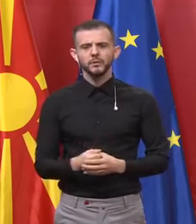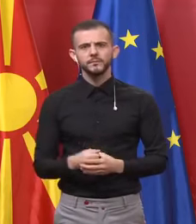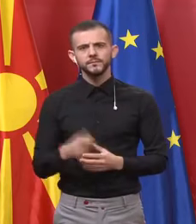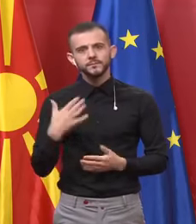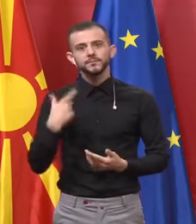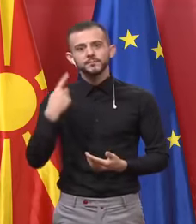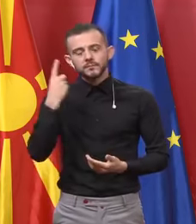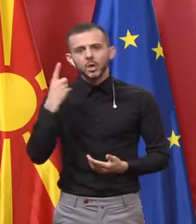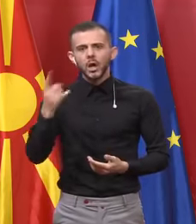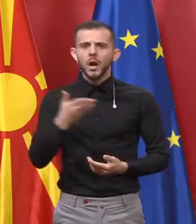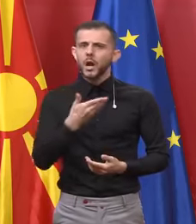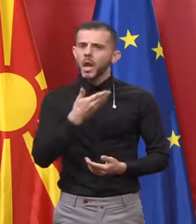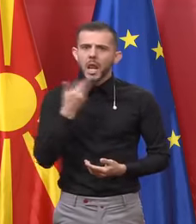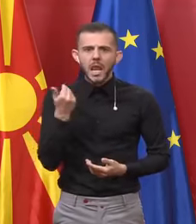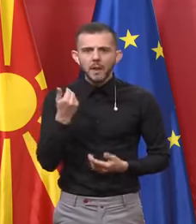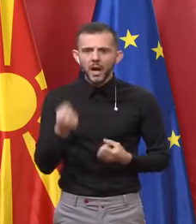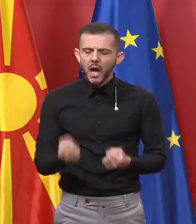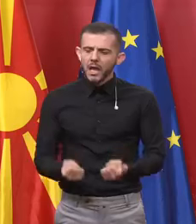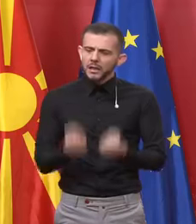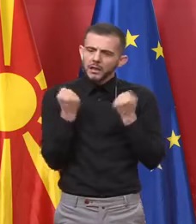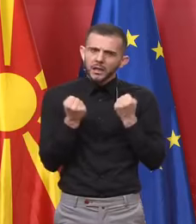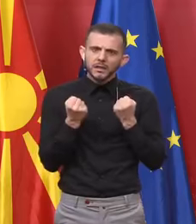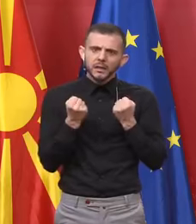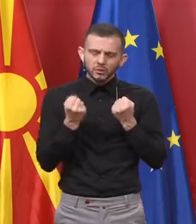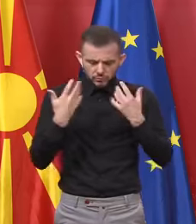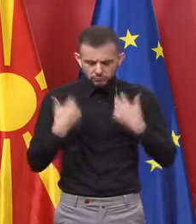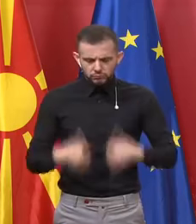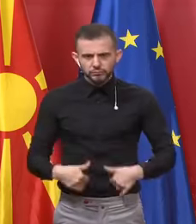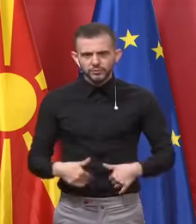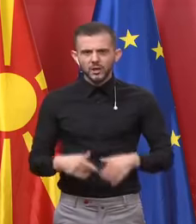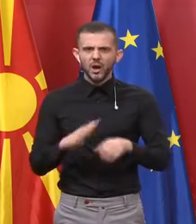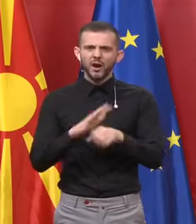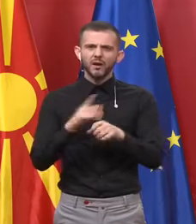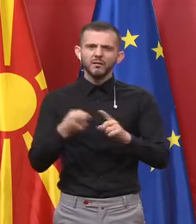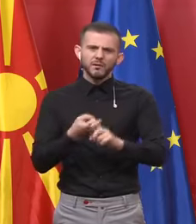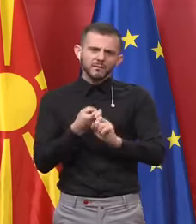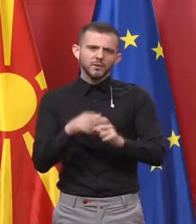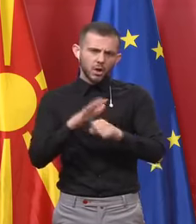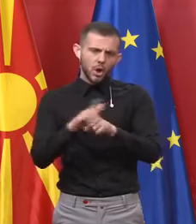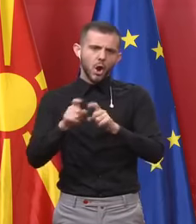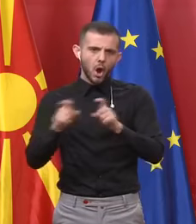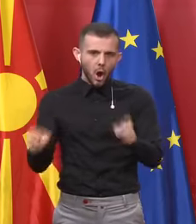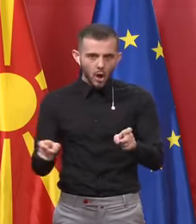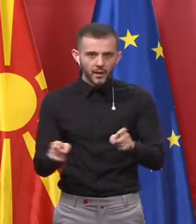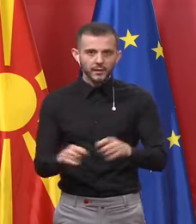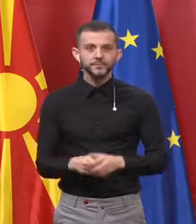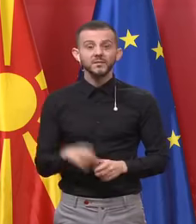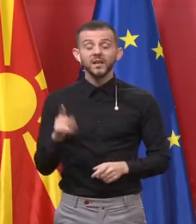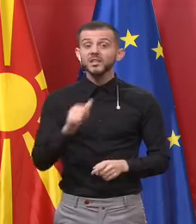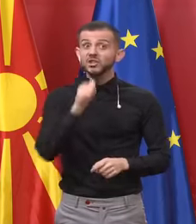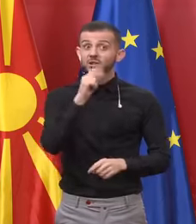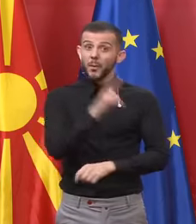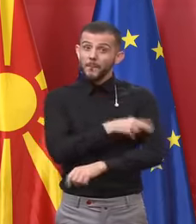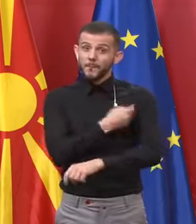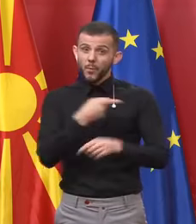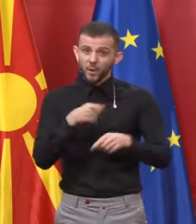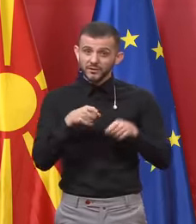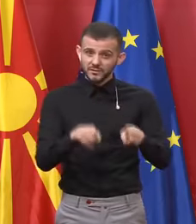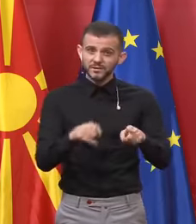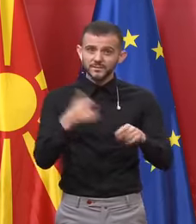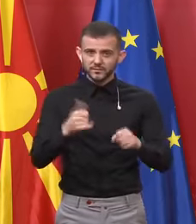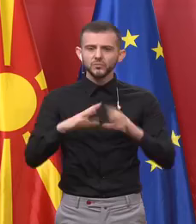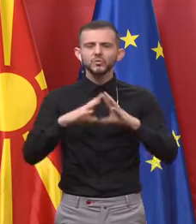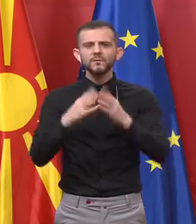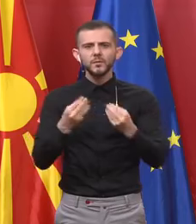на тоа да нема тешка манифестација на формата на болеста, а во штип се хоспитализирани